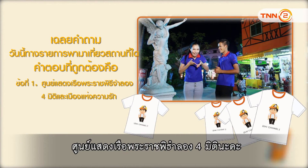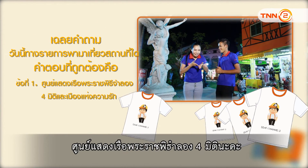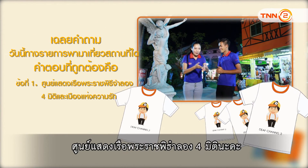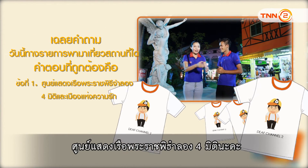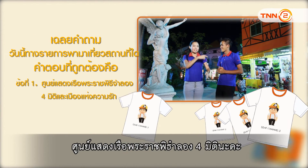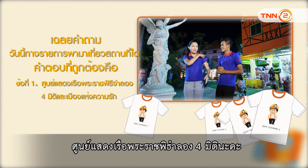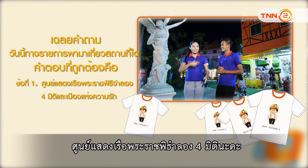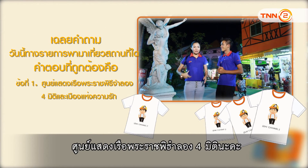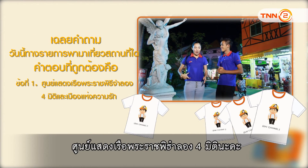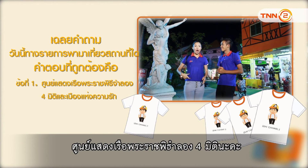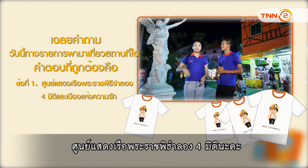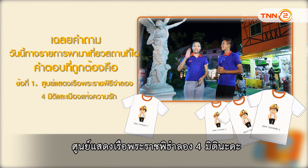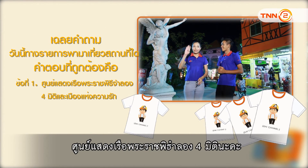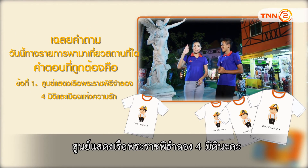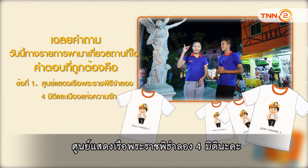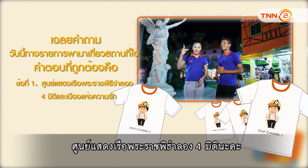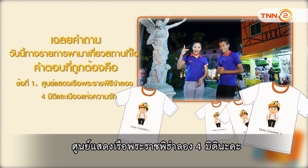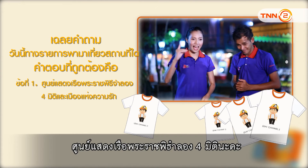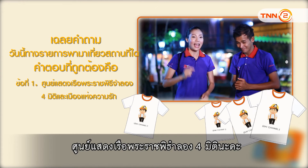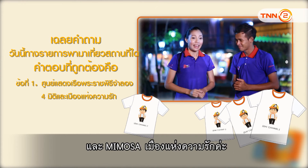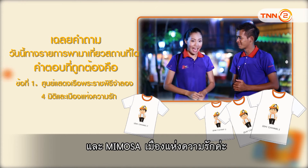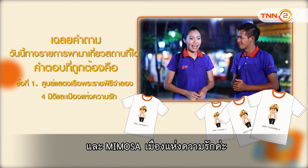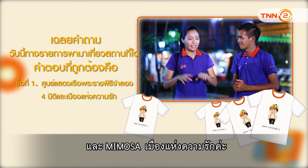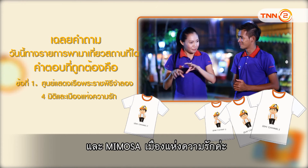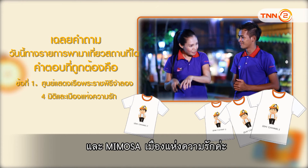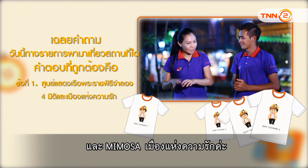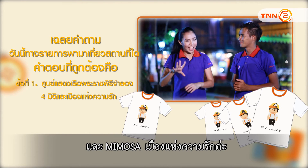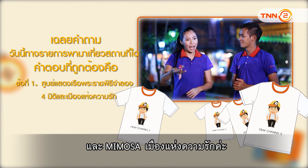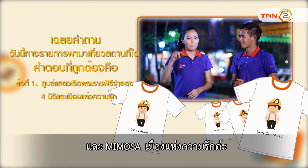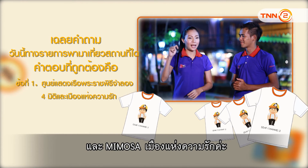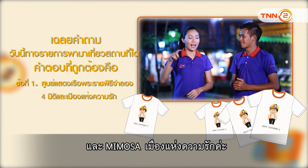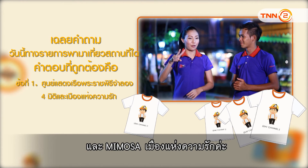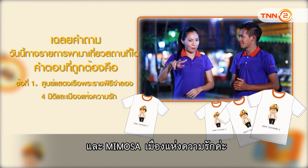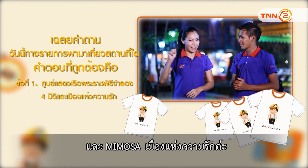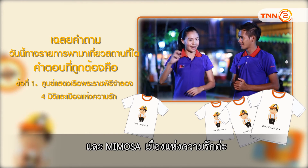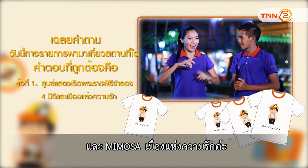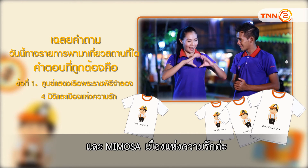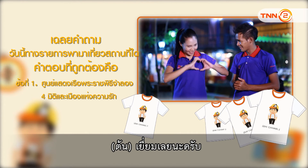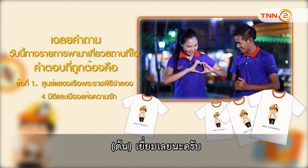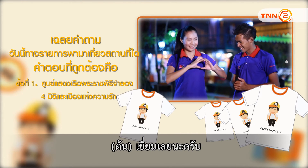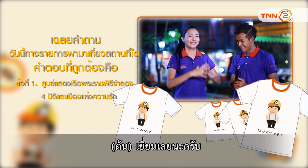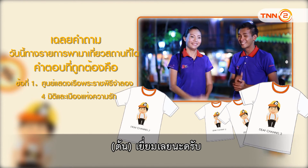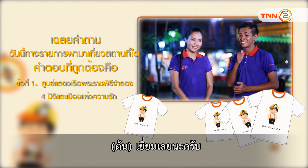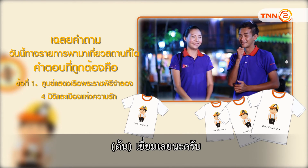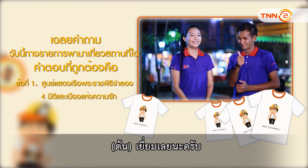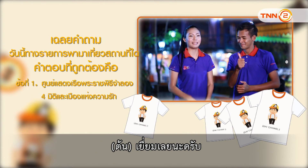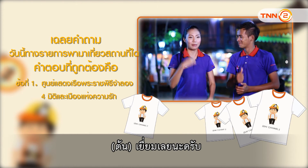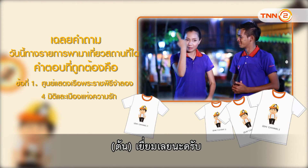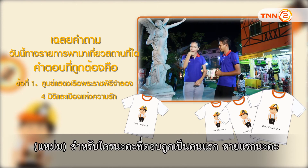งเรือพระราชพิธีจำลอง4มิตินะคะและมิโมซาเมืองแห่งความรักค่ะ เยี่ยมเลยนะครับ สำหรับใครนะ